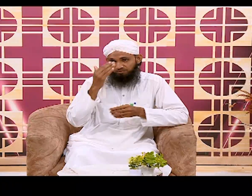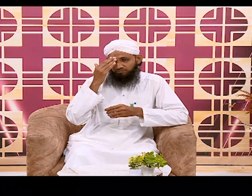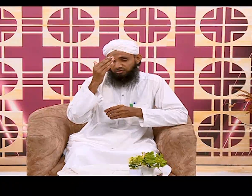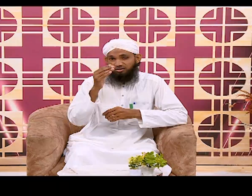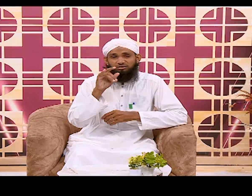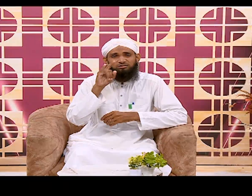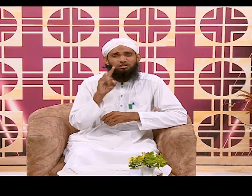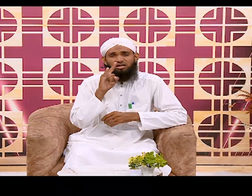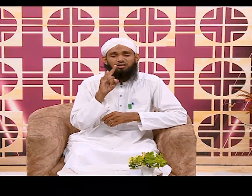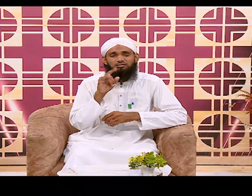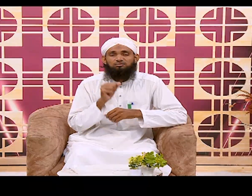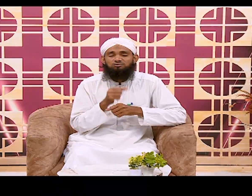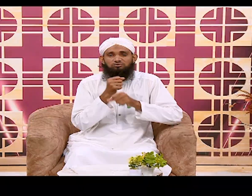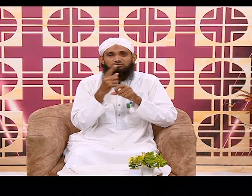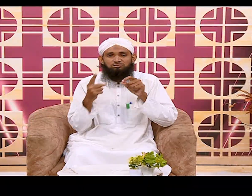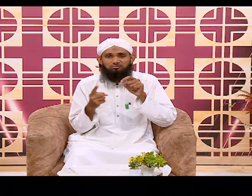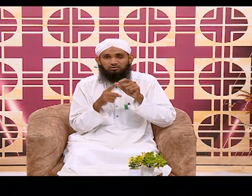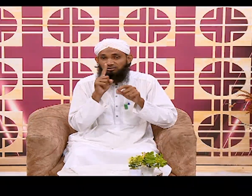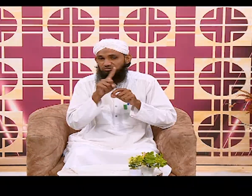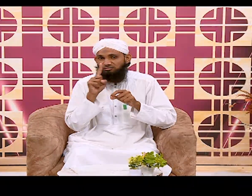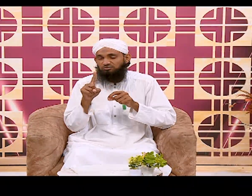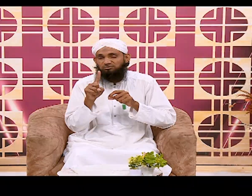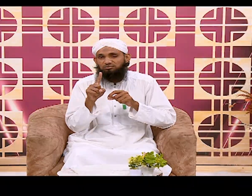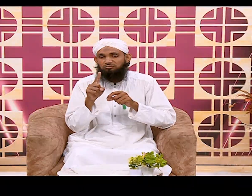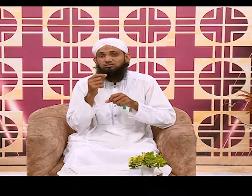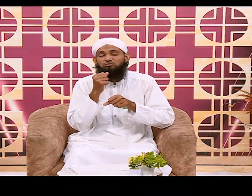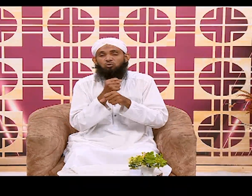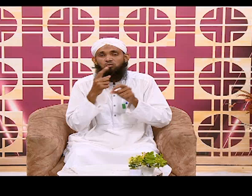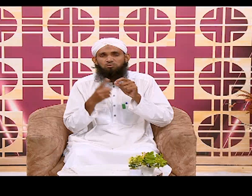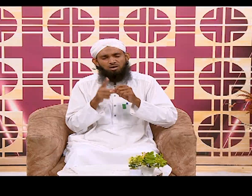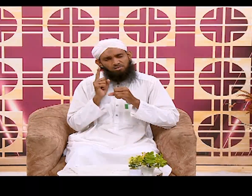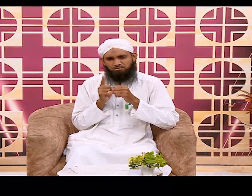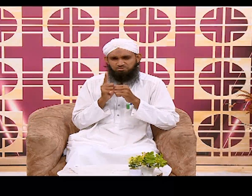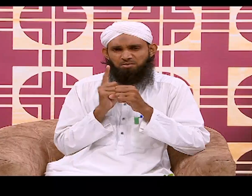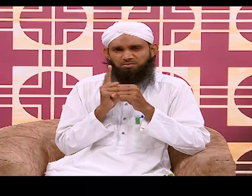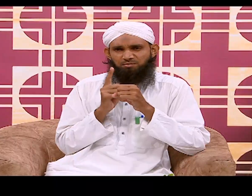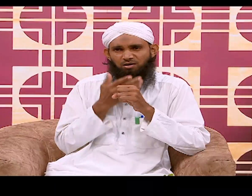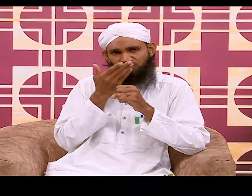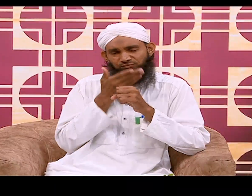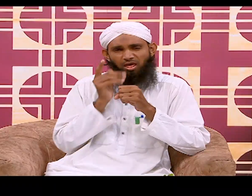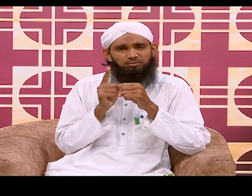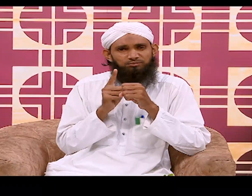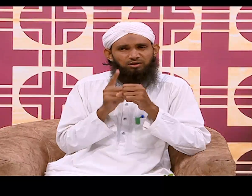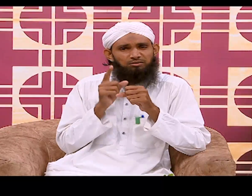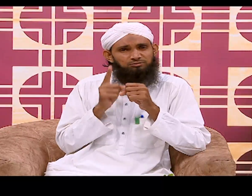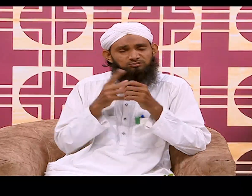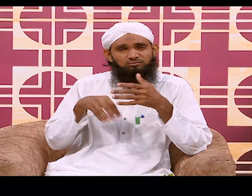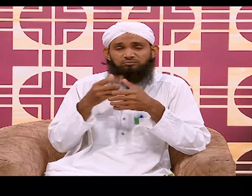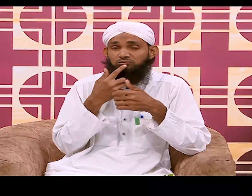کو حضور غوث اعظم رحمت اللہ علیہ نے اپنے مدرسے میں بیان فرمایا۔ اس دوران آپ نے فرمایا اے مالدارو،